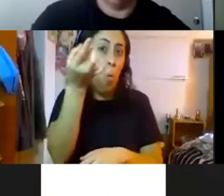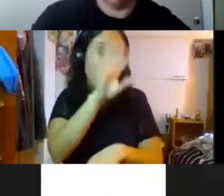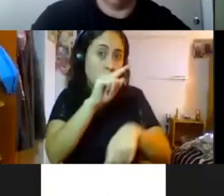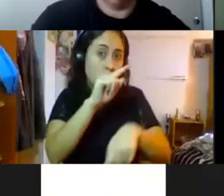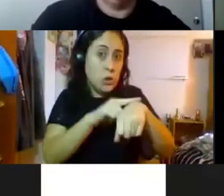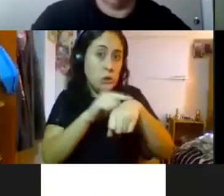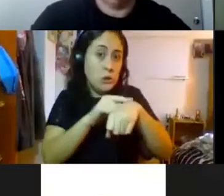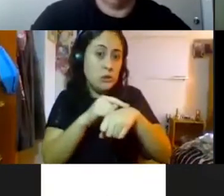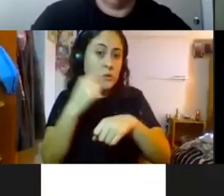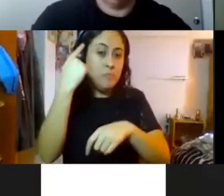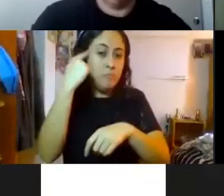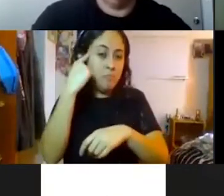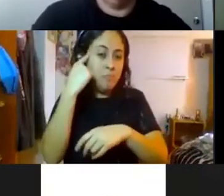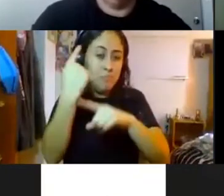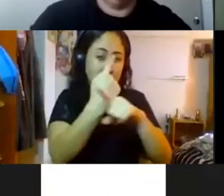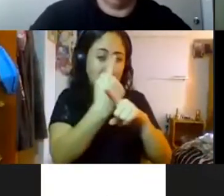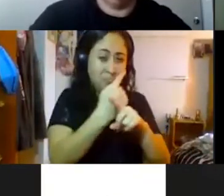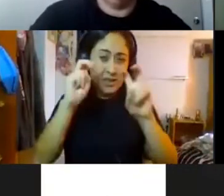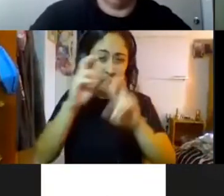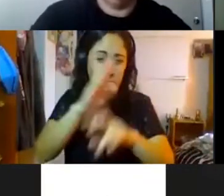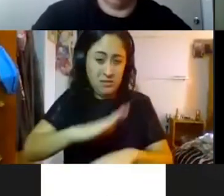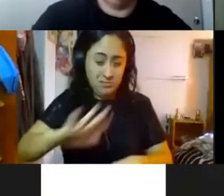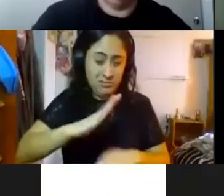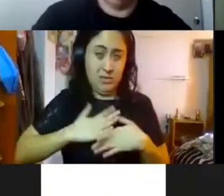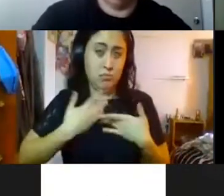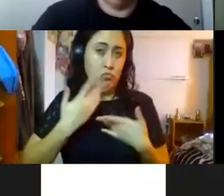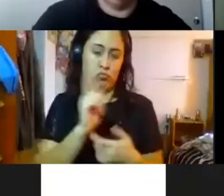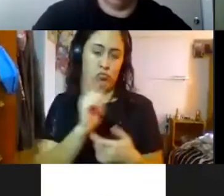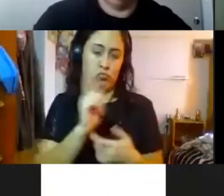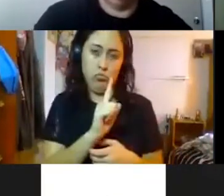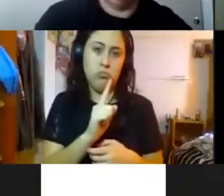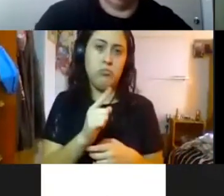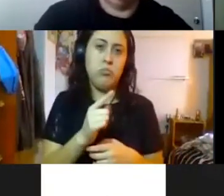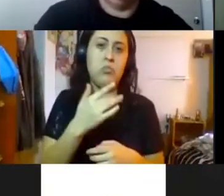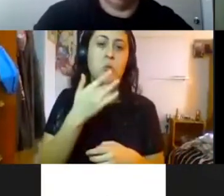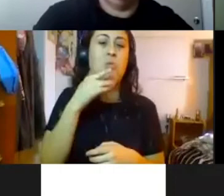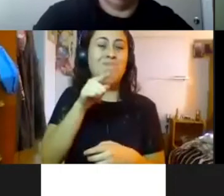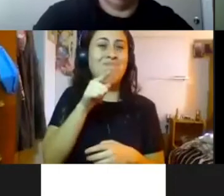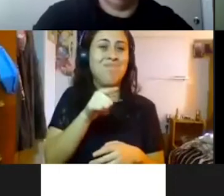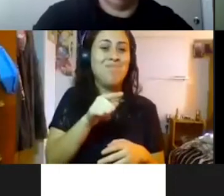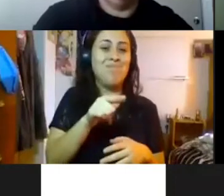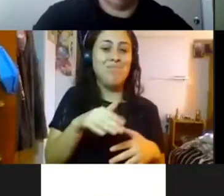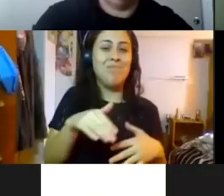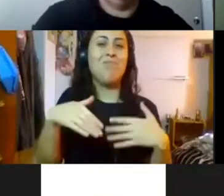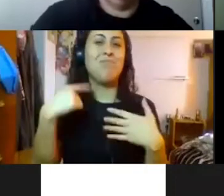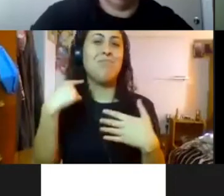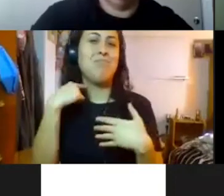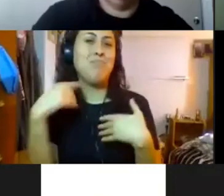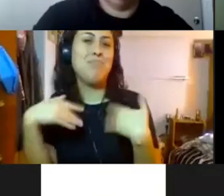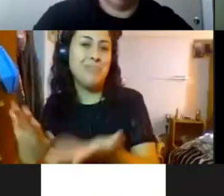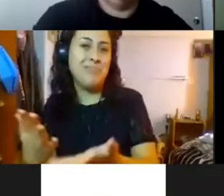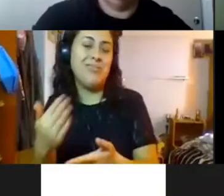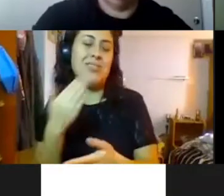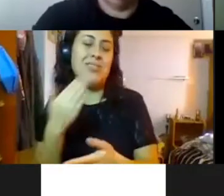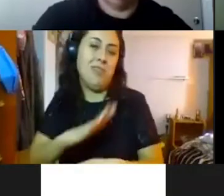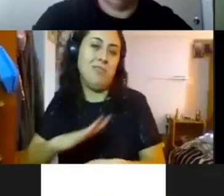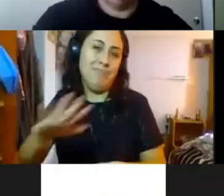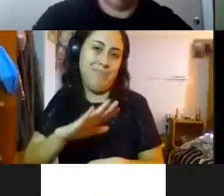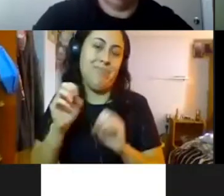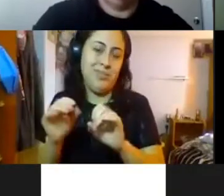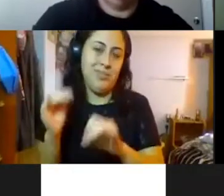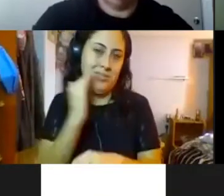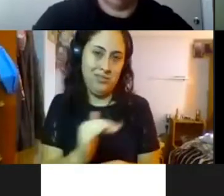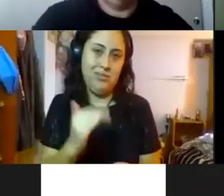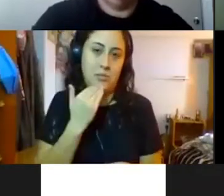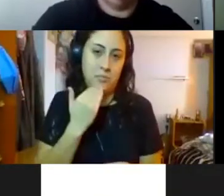clima institucional, porque afecta al clima en las aulas de diferentes maneras, con diferentes